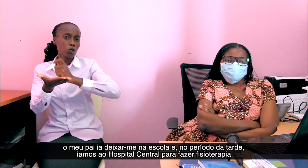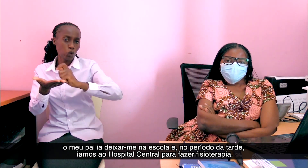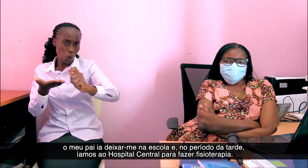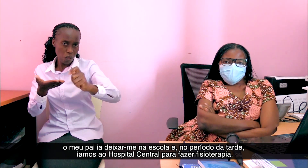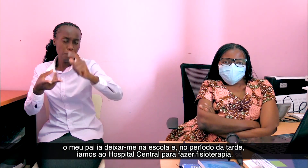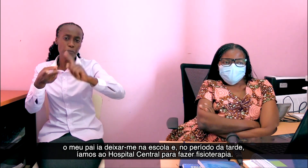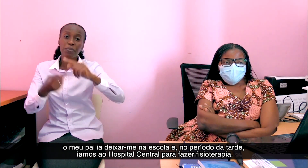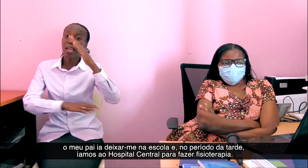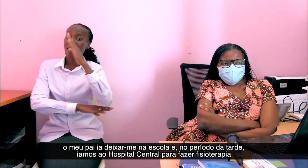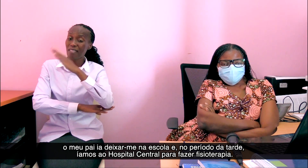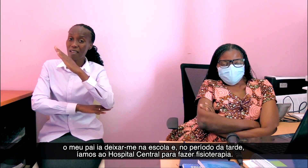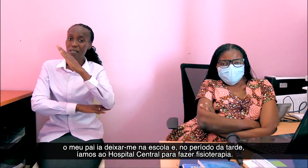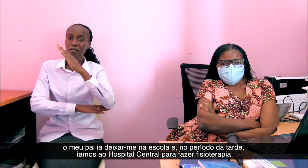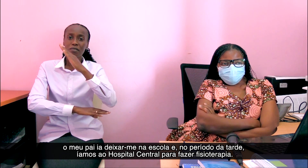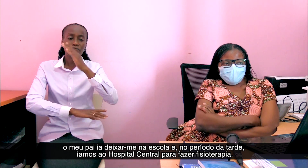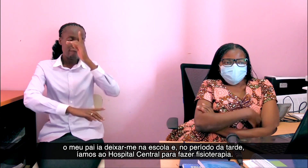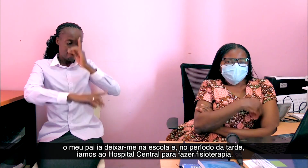ao Hospital Central para fazer fisioterapia.